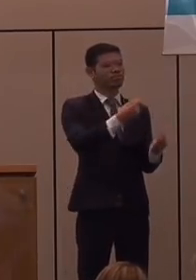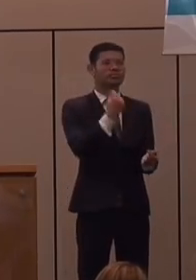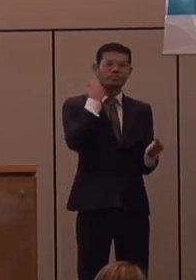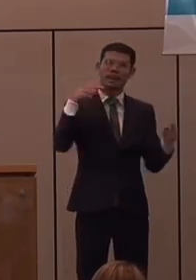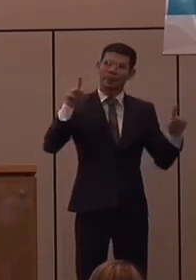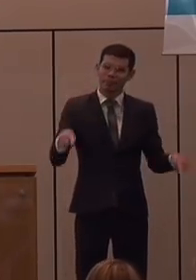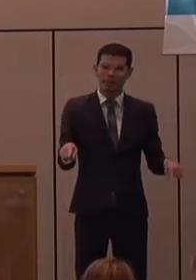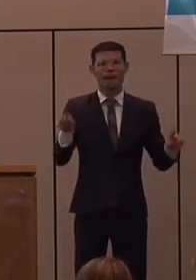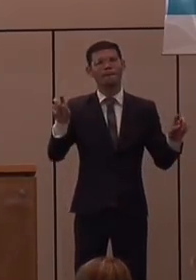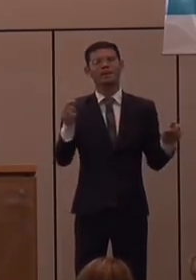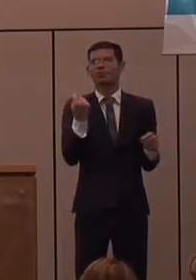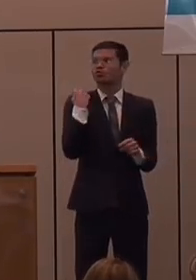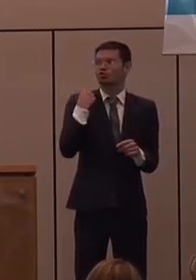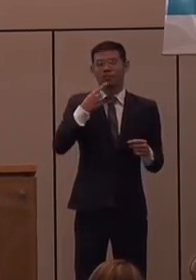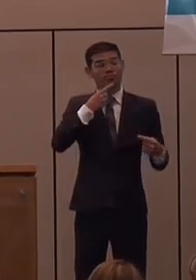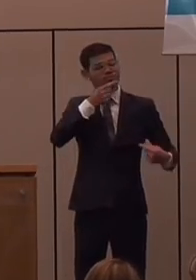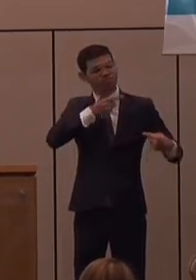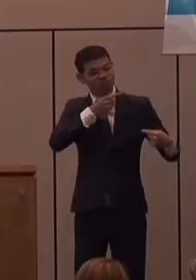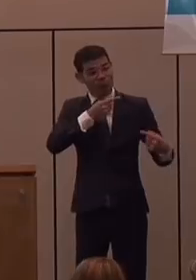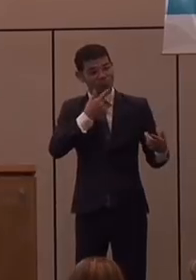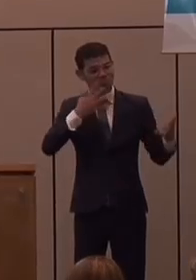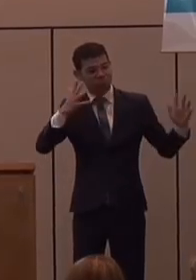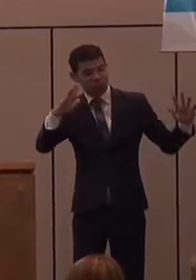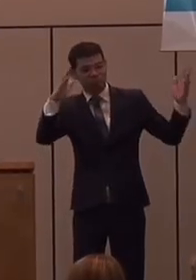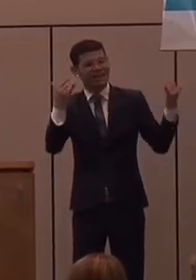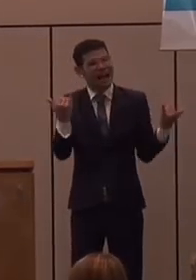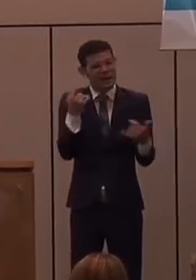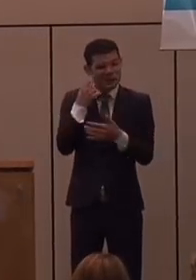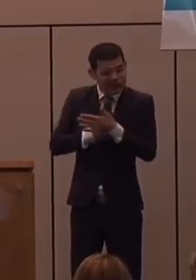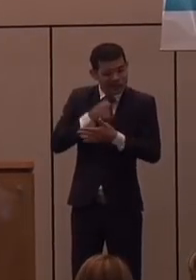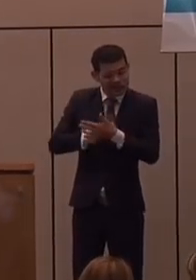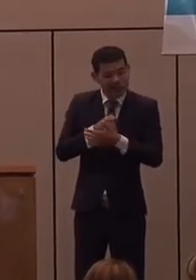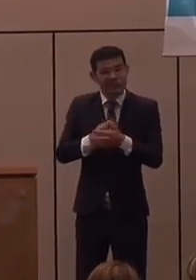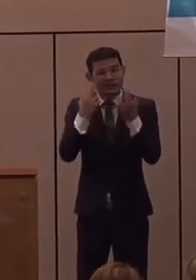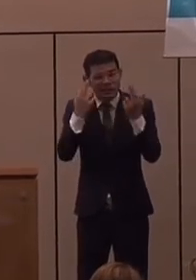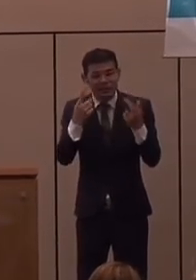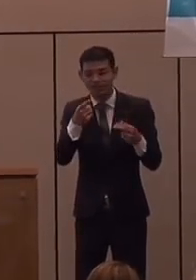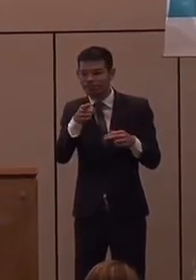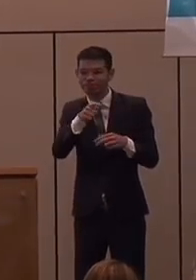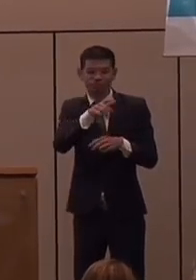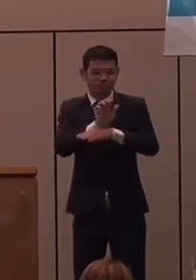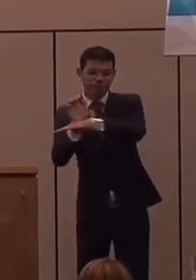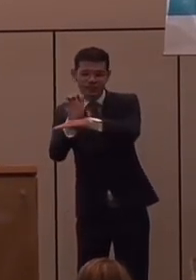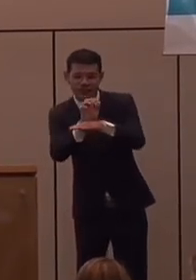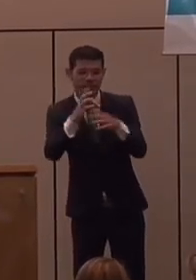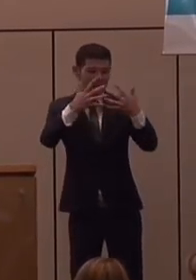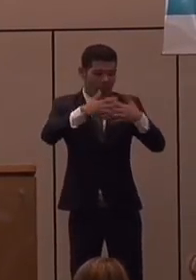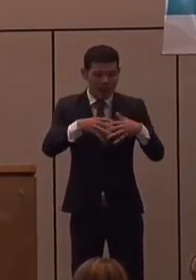estamos tratando de trabajar en esa cultura innovación y emprendimiento en el país entonces